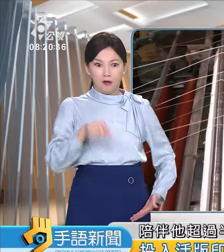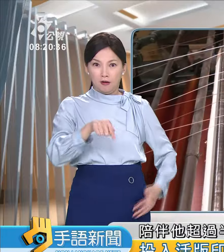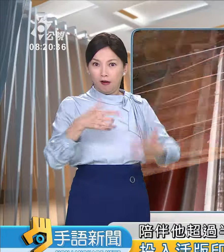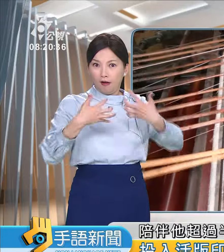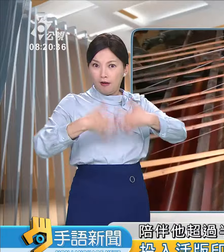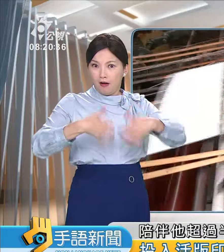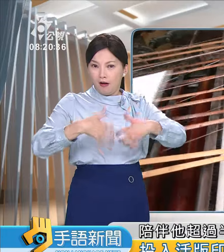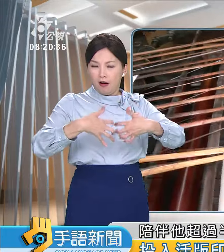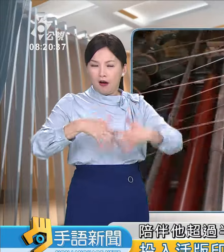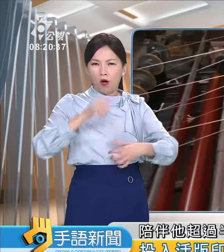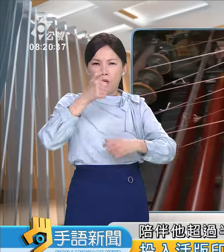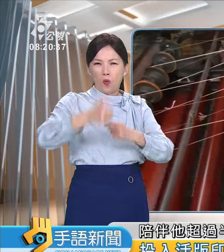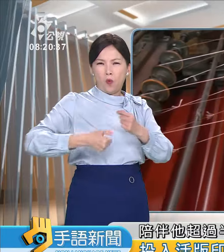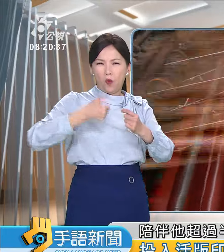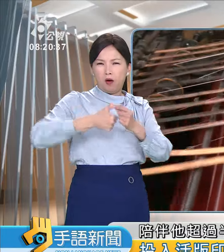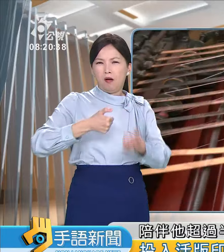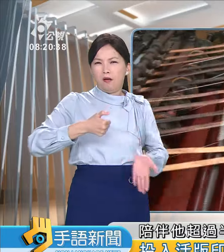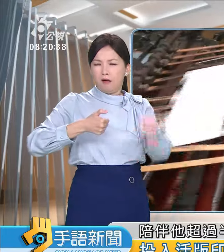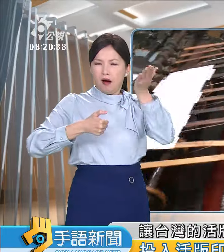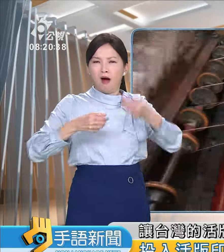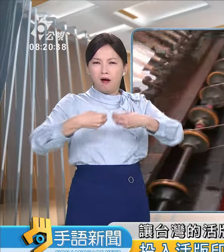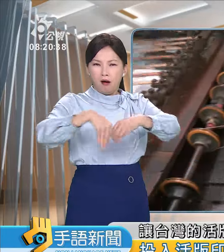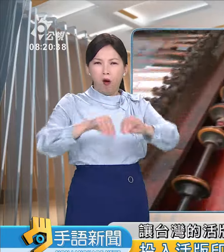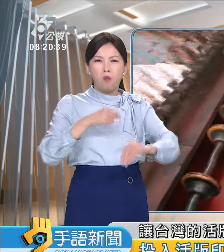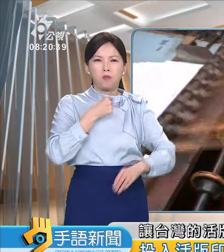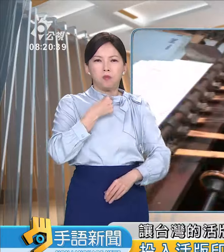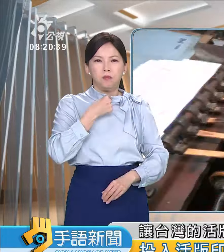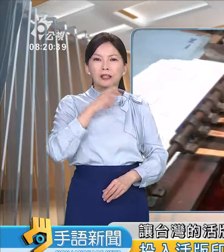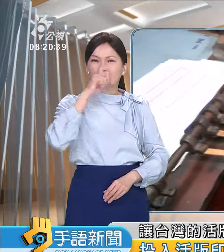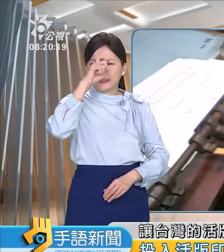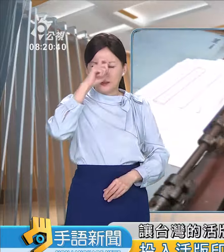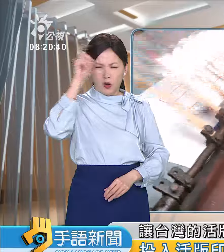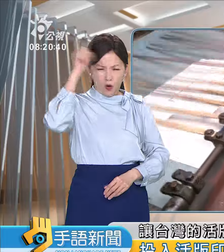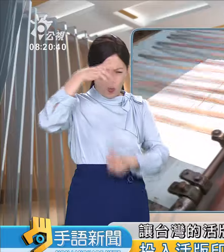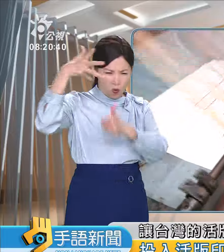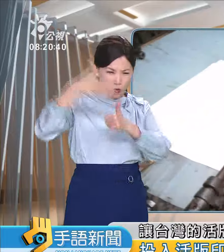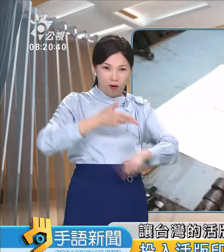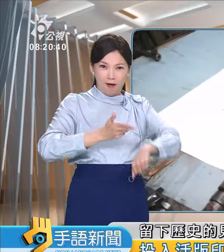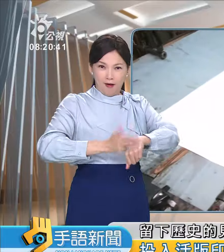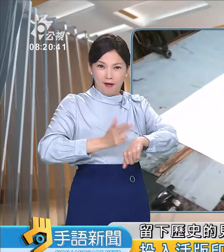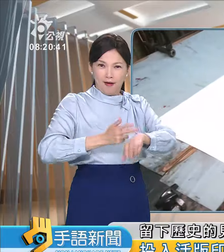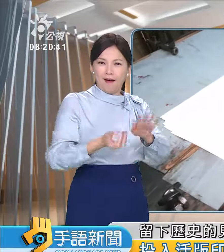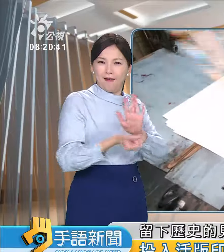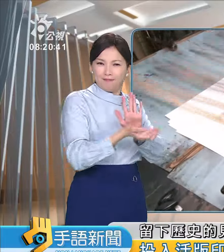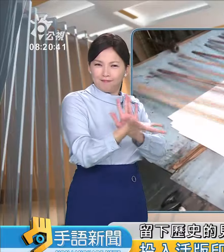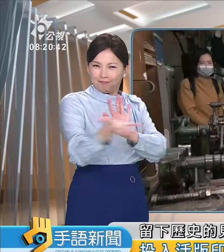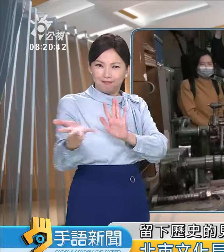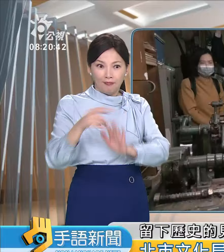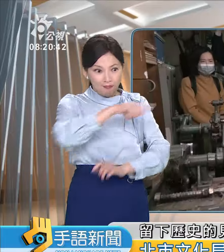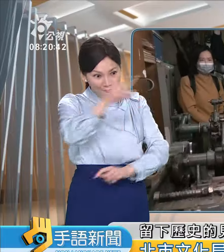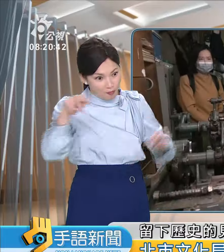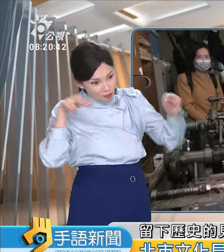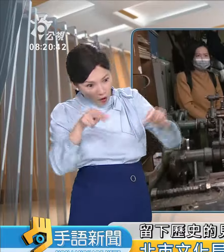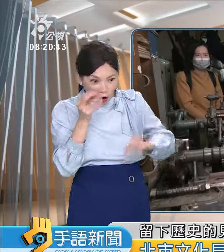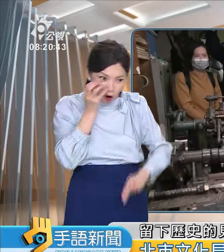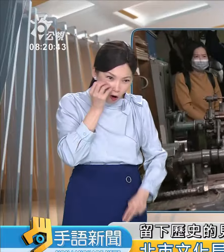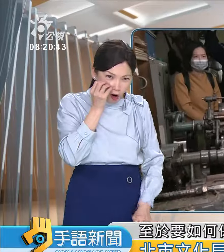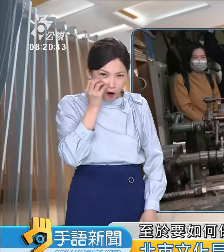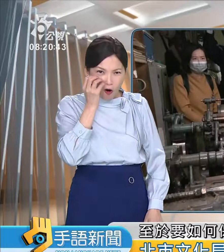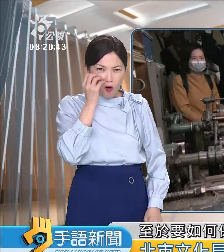活版印刷机，让台湾的活版签字印刷业留下历史的见证。而至于